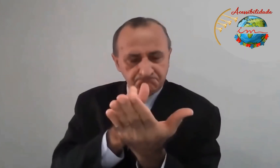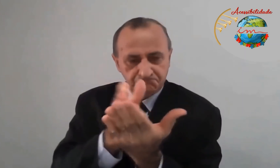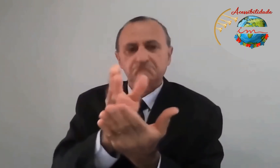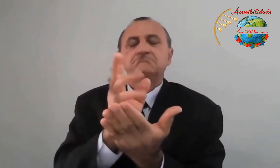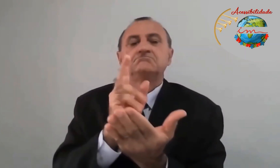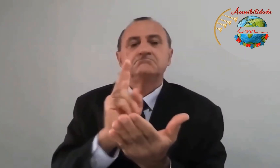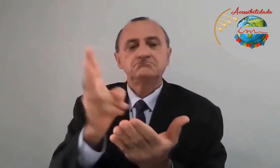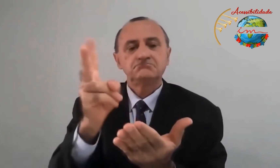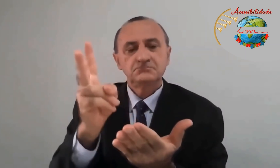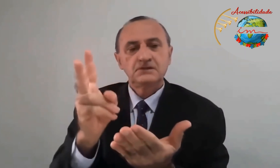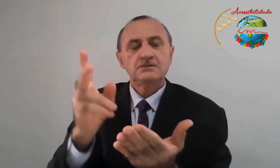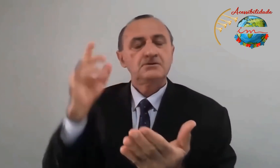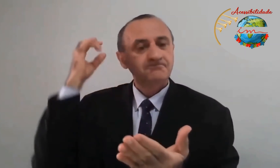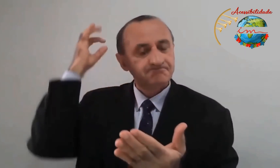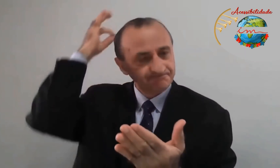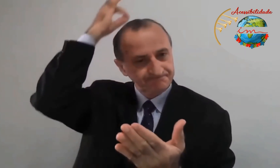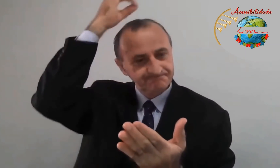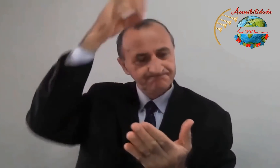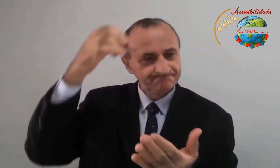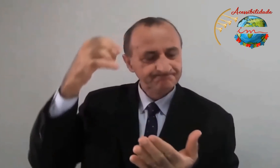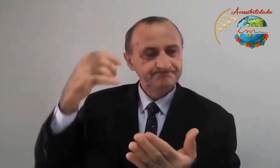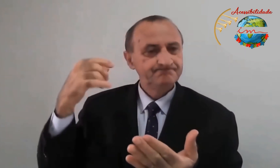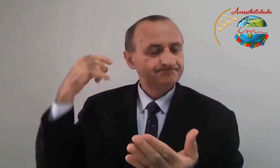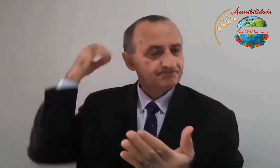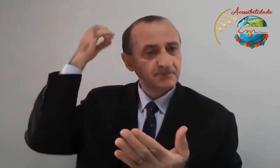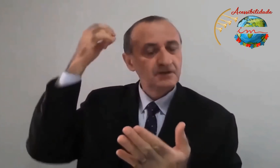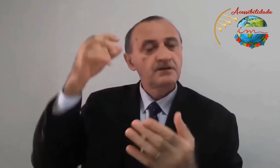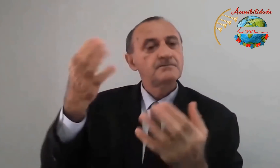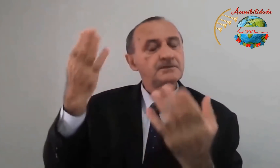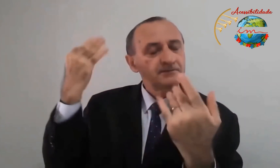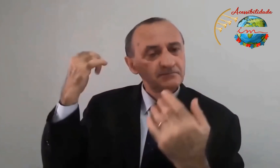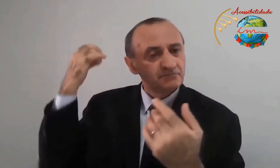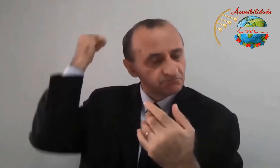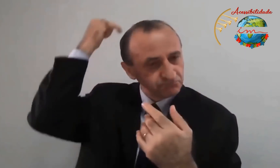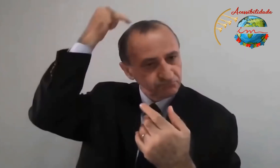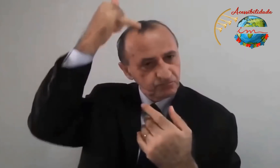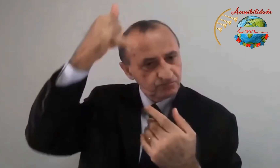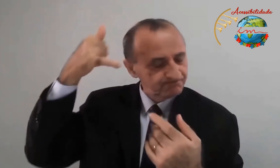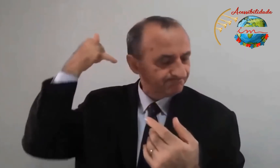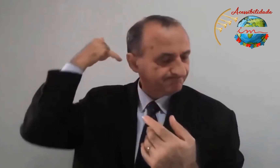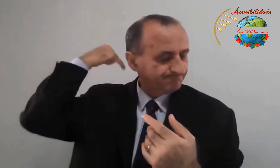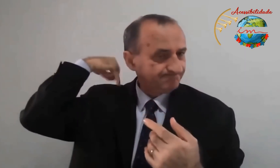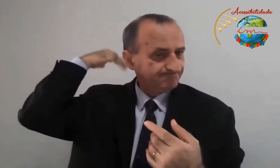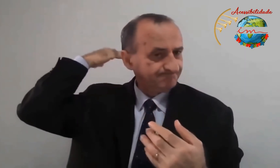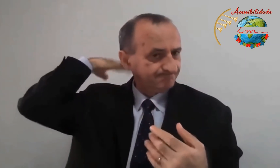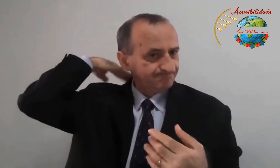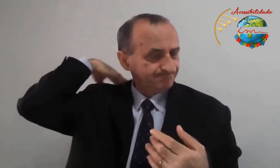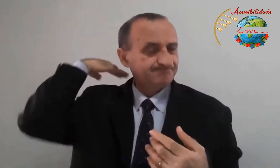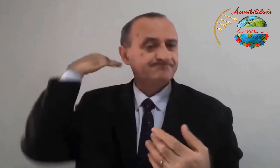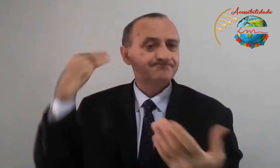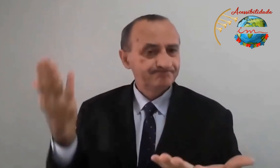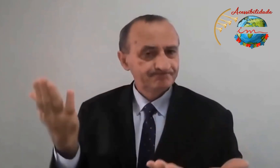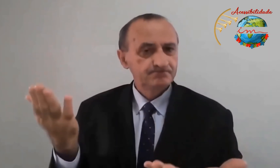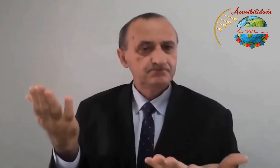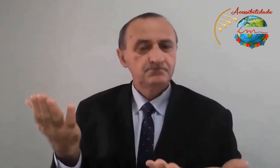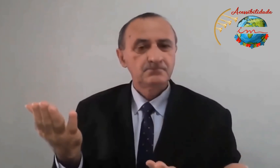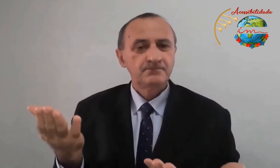pelo contrário, nos deixa firme no caminho do Senhor. Então o Senhor cinge a nossa vida, os